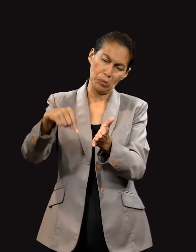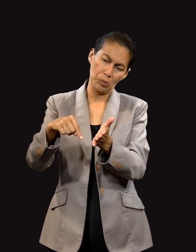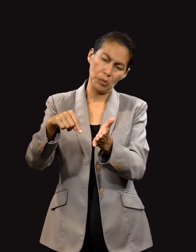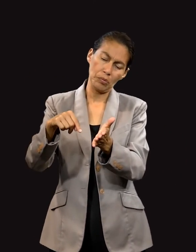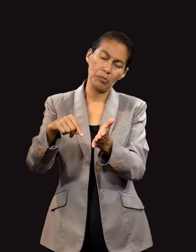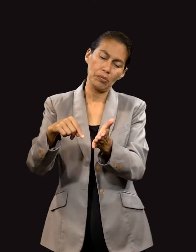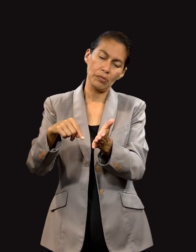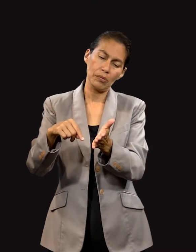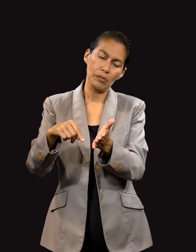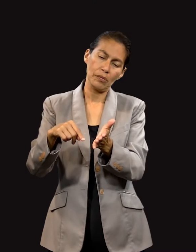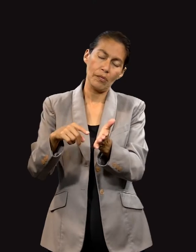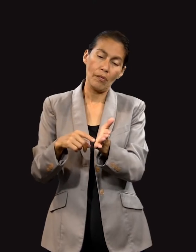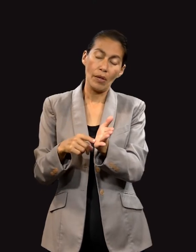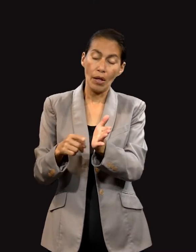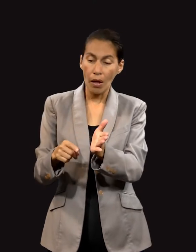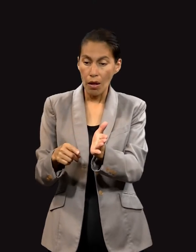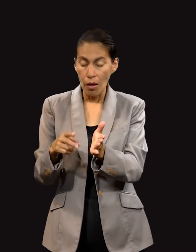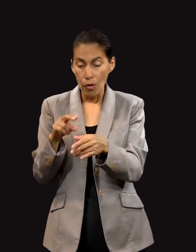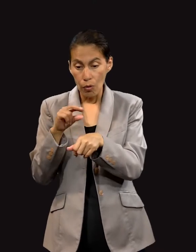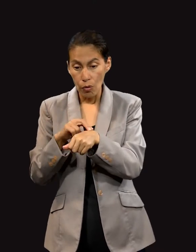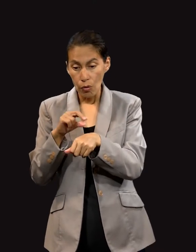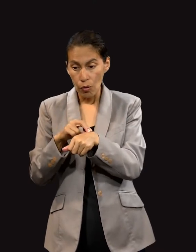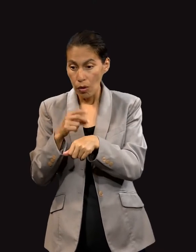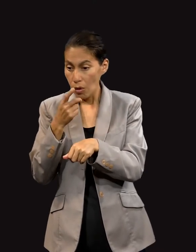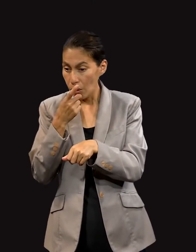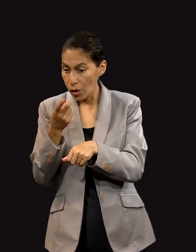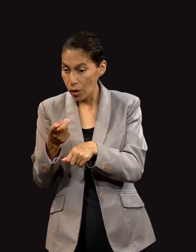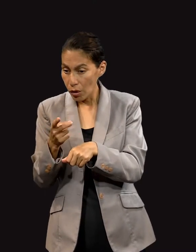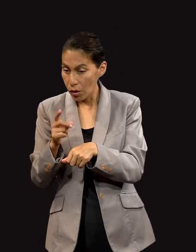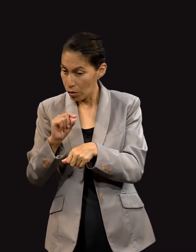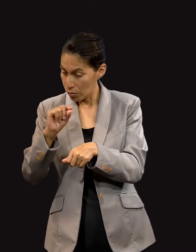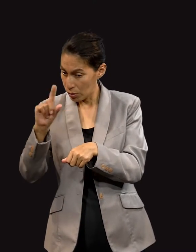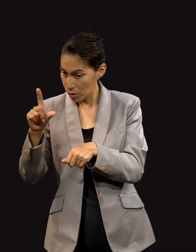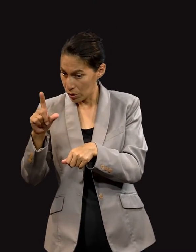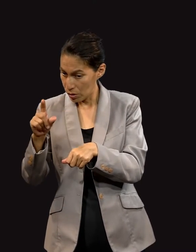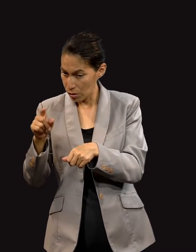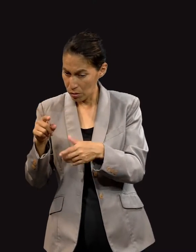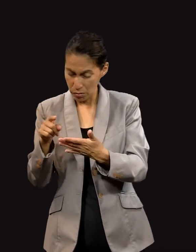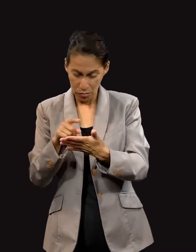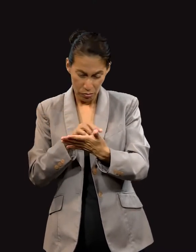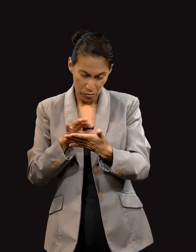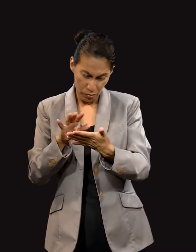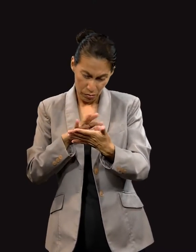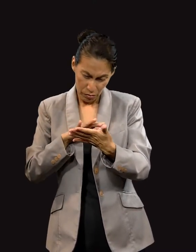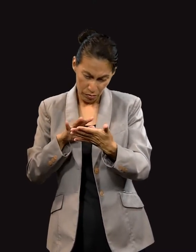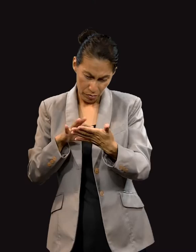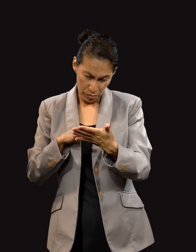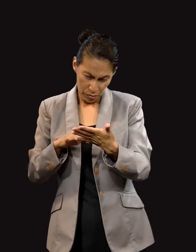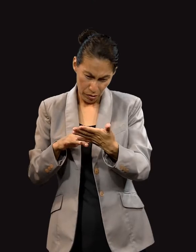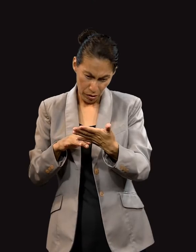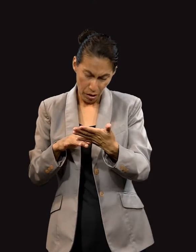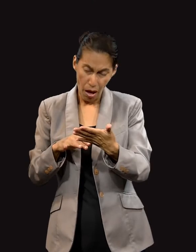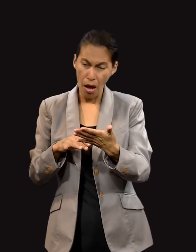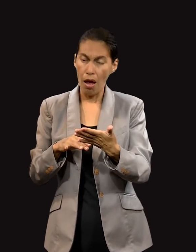los estudios, y resulta que dijo el oncólogo que está limpio, que ya